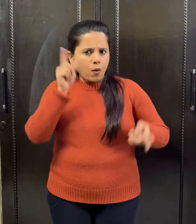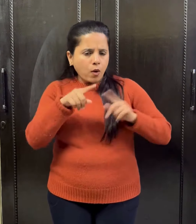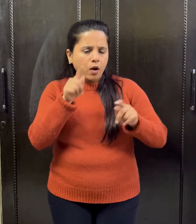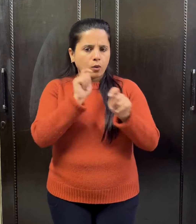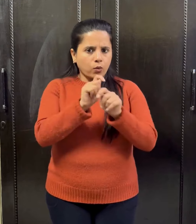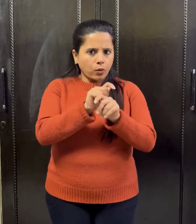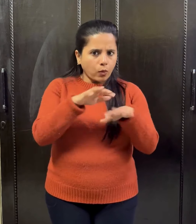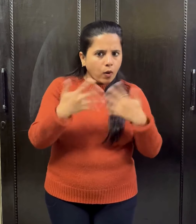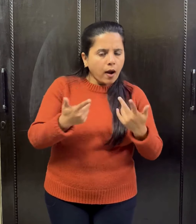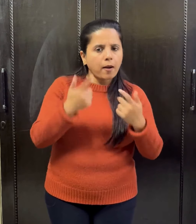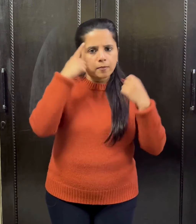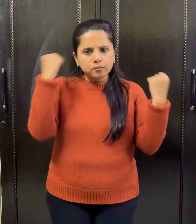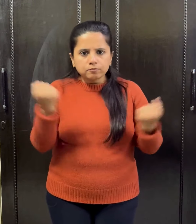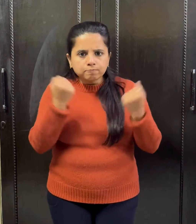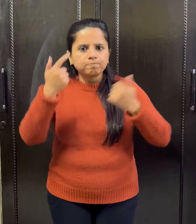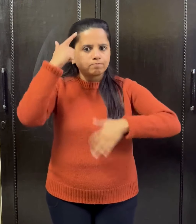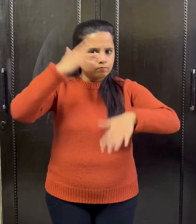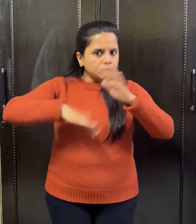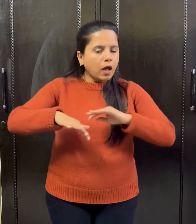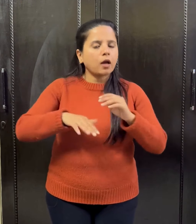प्लान डेवलप करना।